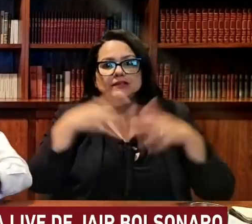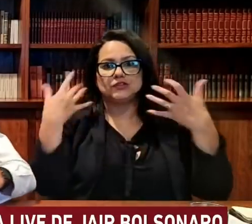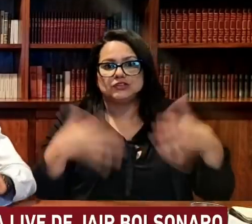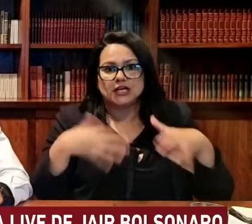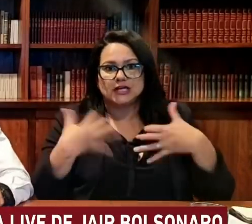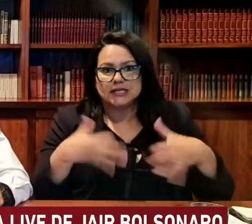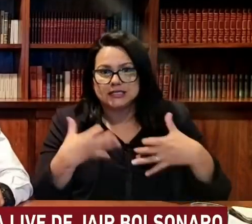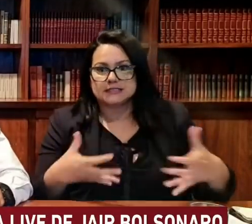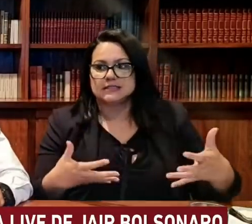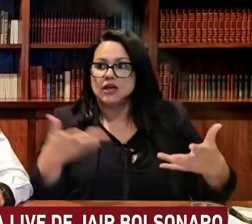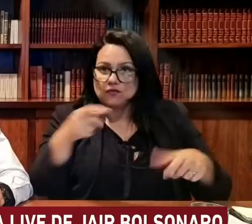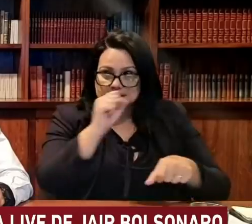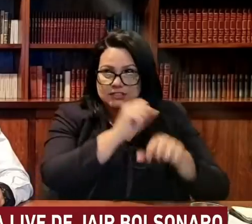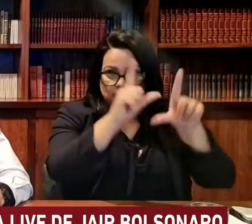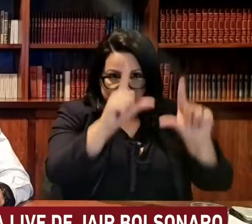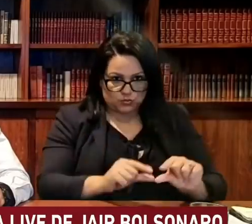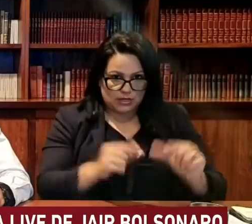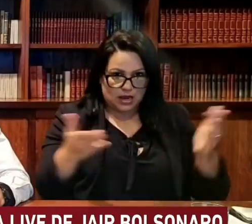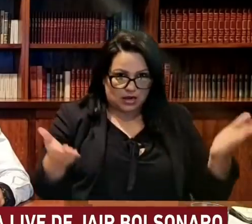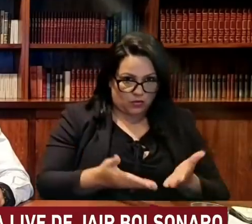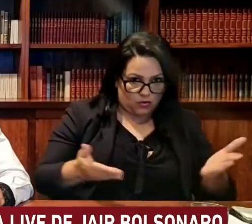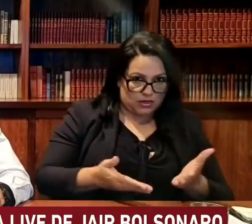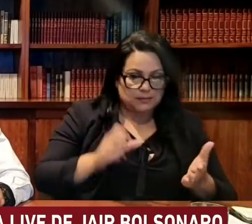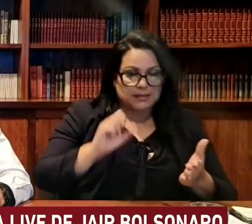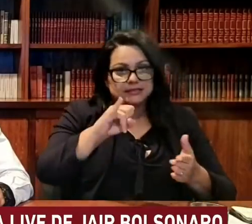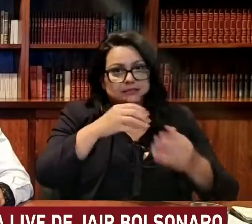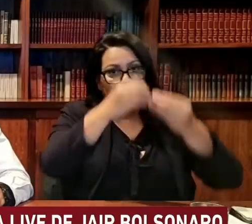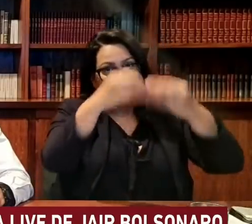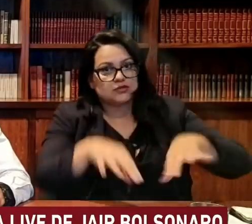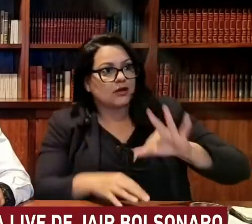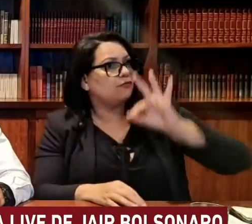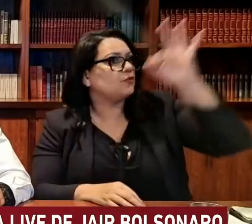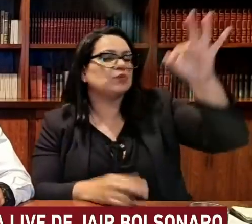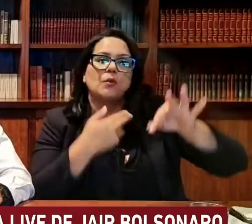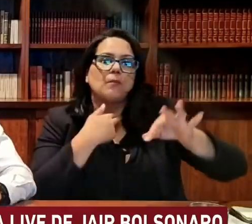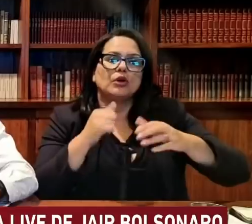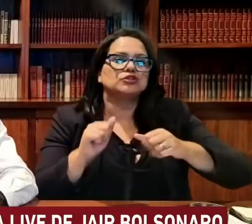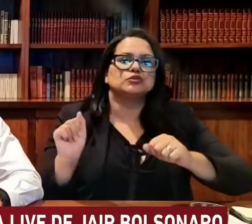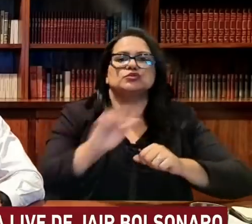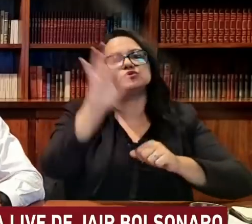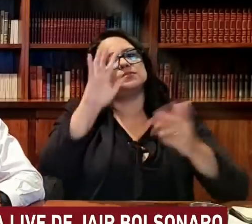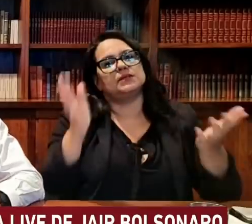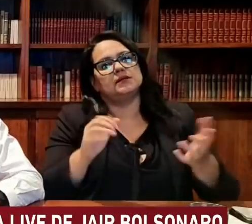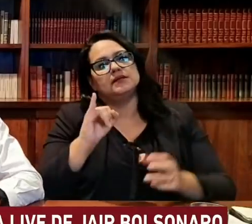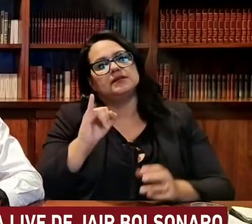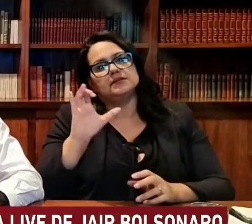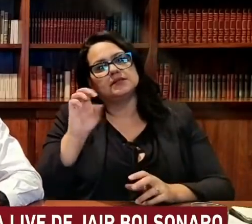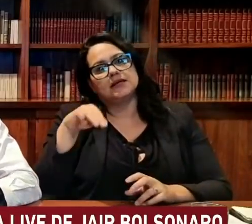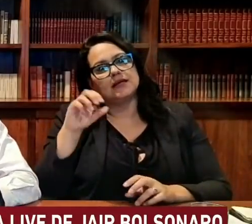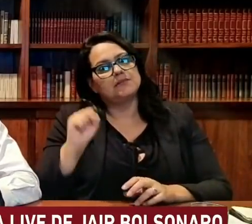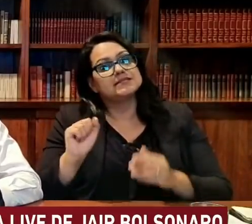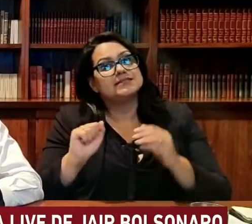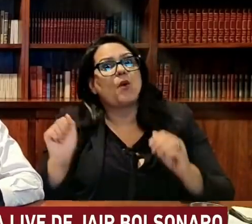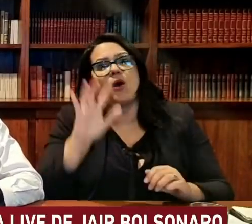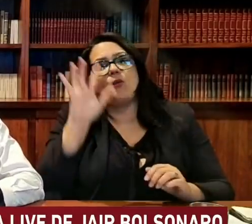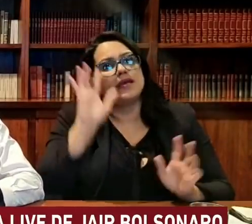reduz agora, mas se tiver alguma deterioração a mais, não vai poder subir mais. Então, o ICMS não aumenta mais junto com o preço. Então,